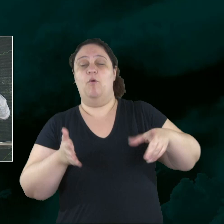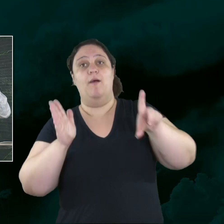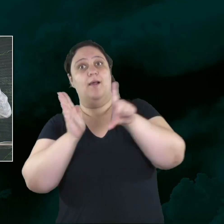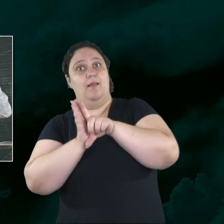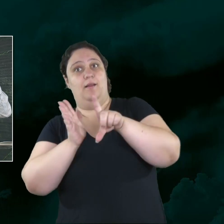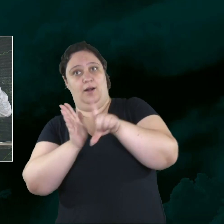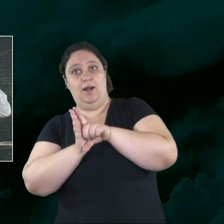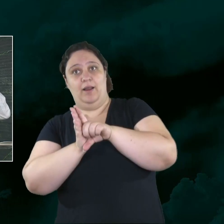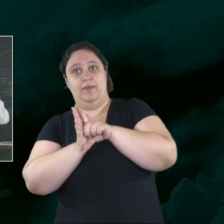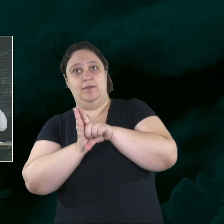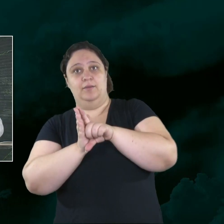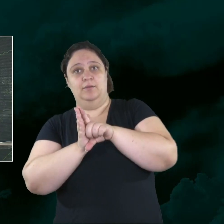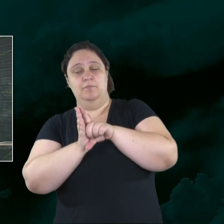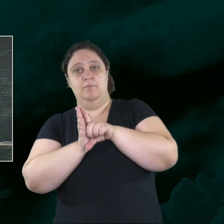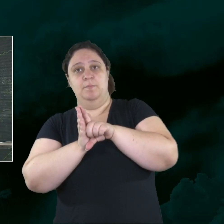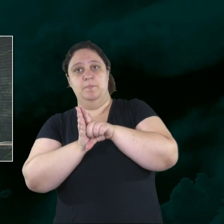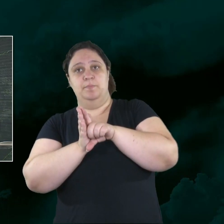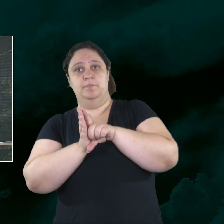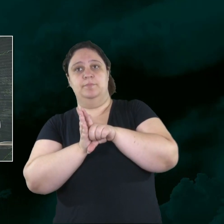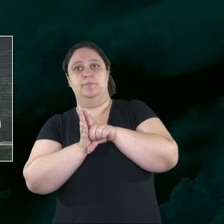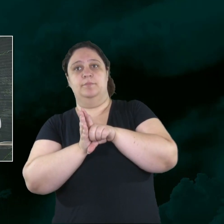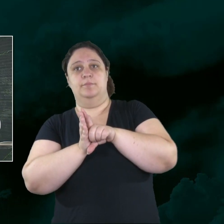fossem, né, totalmente